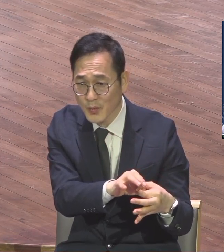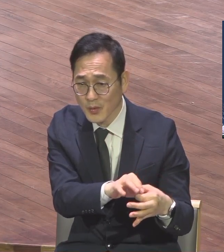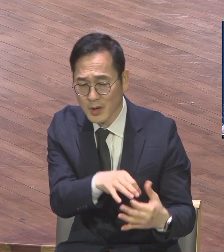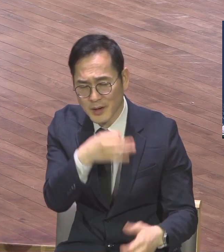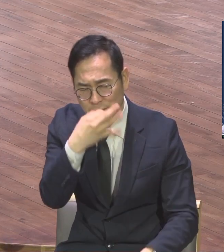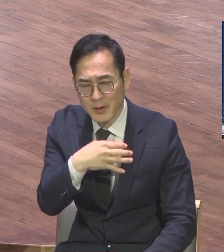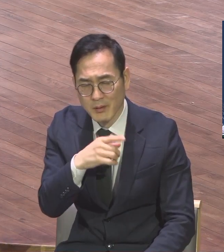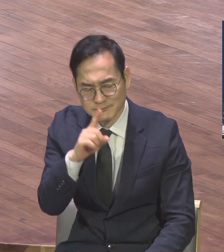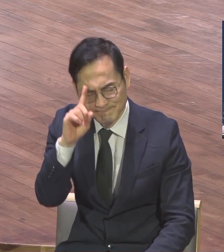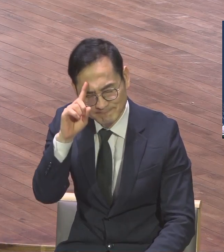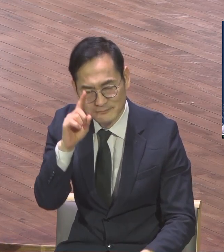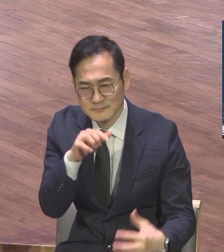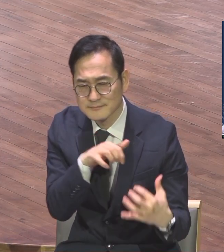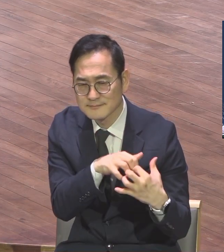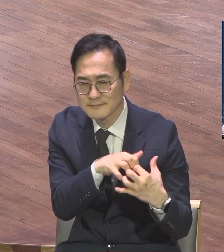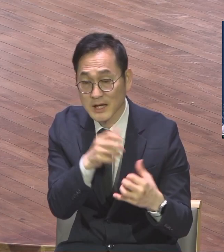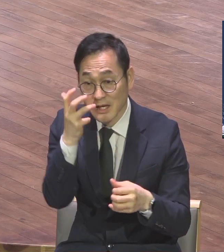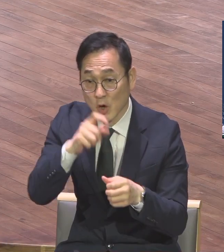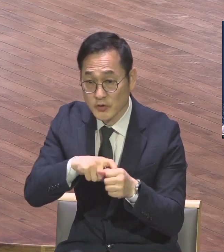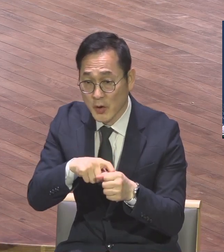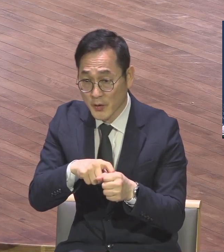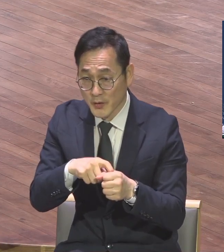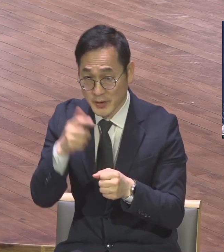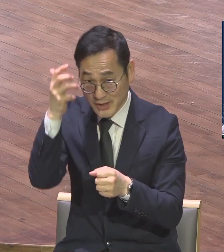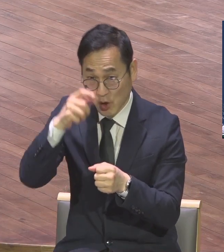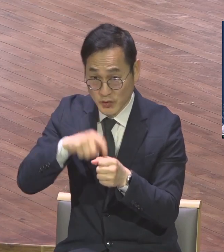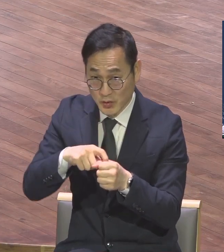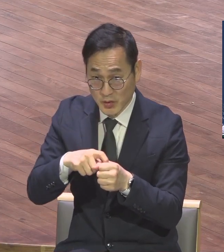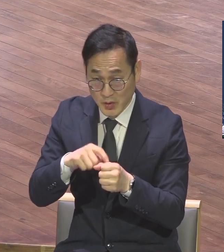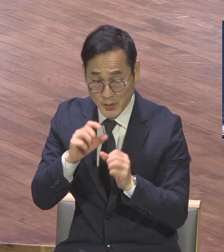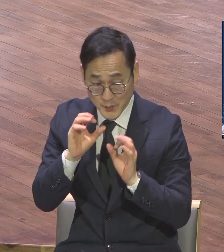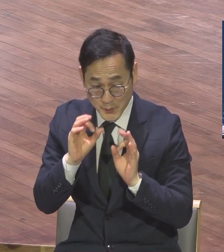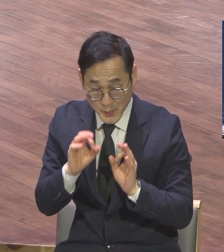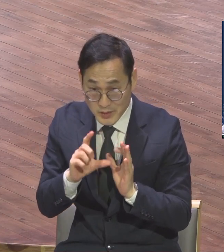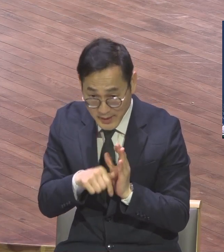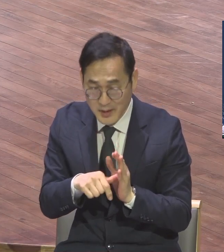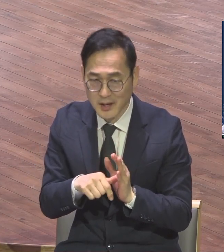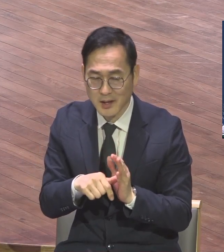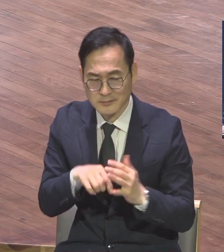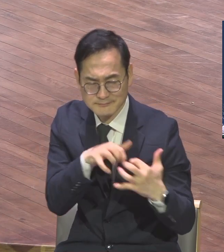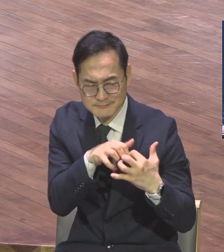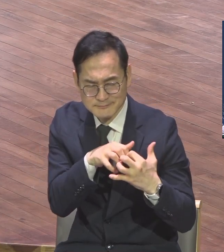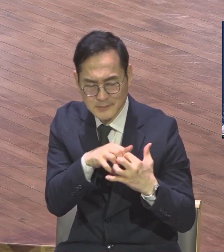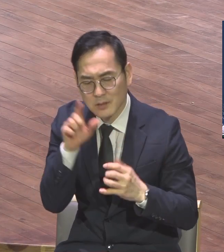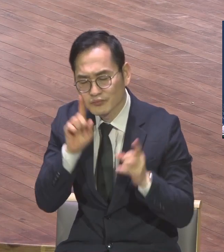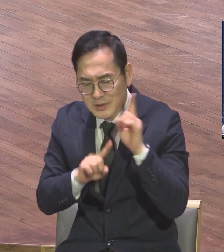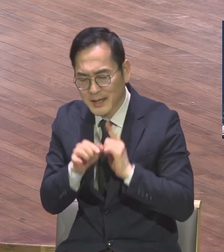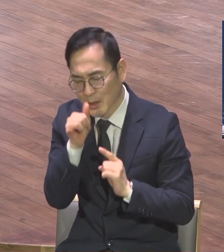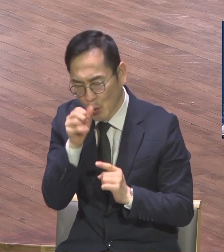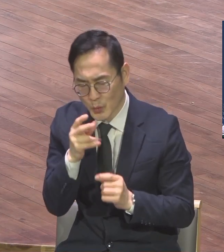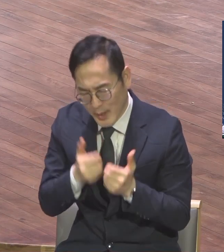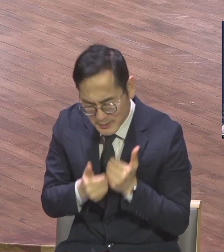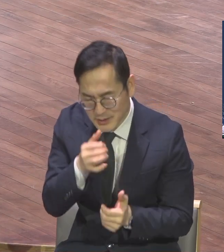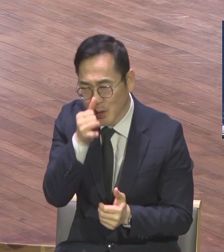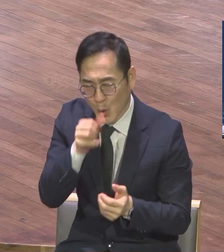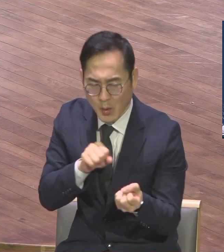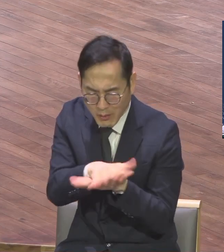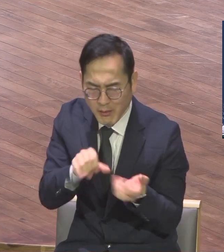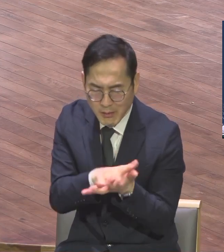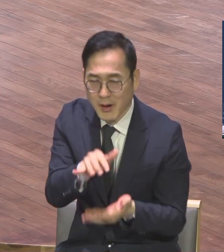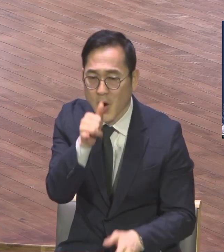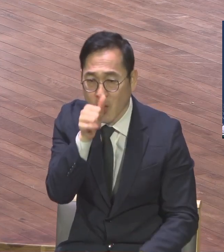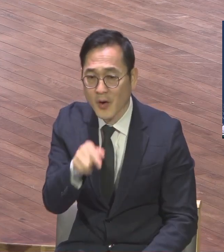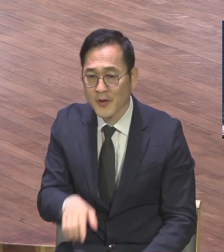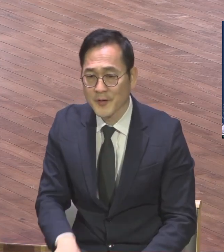교회입니다. 그렇기 때문에 영적으로 볼 때에 부상자도 생기고 잡음도 있고 불협화음도 있을 수가 있어요.